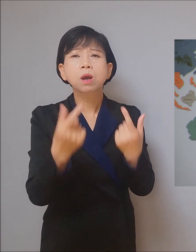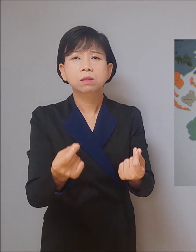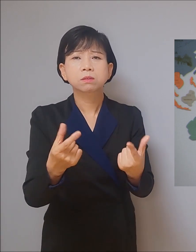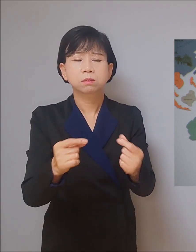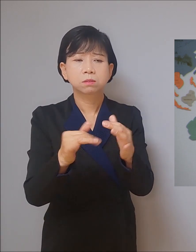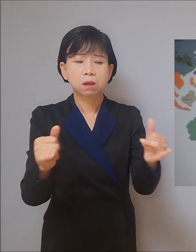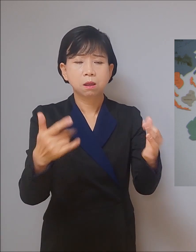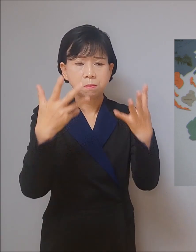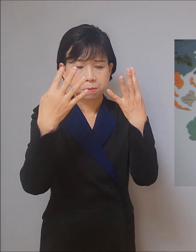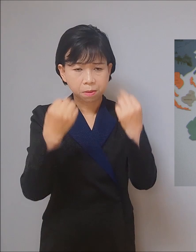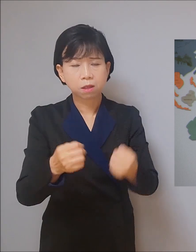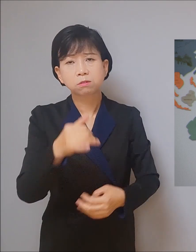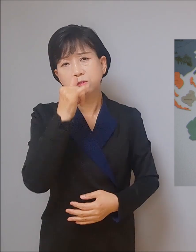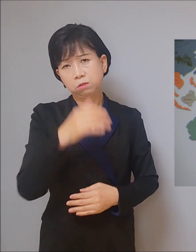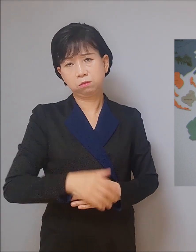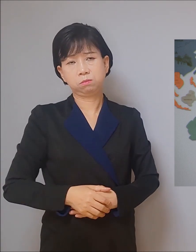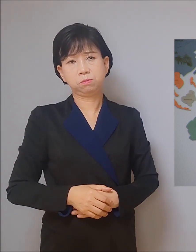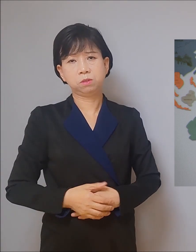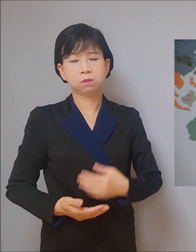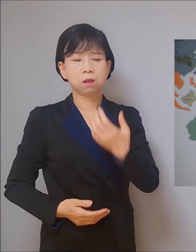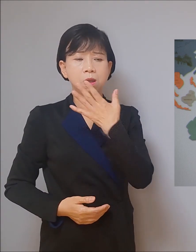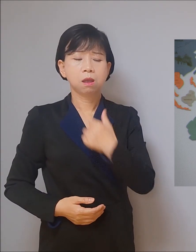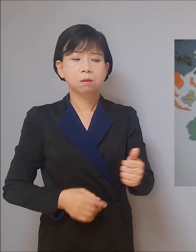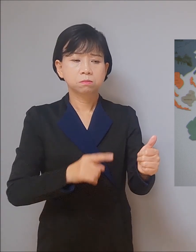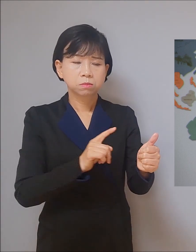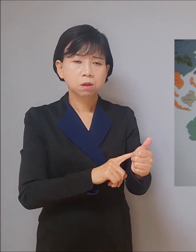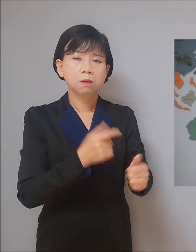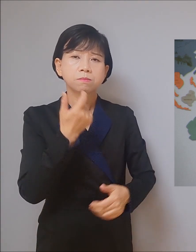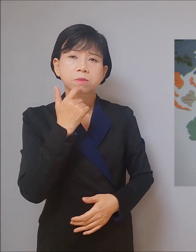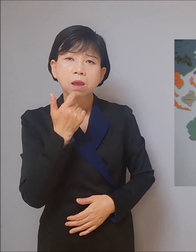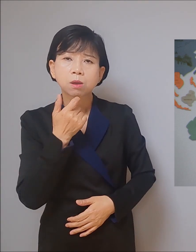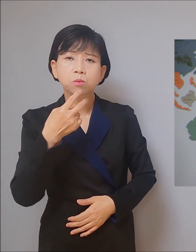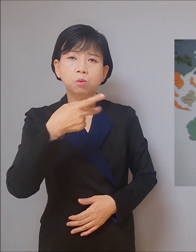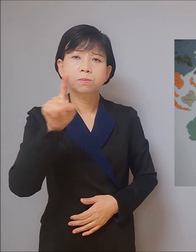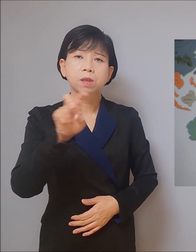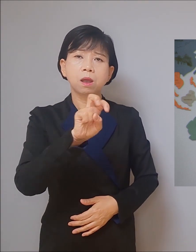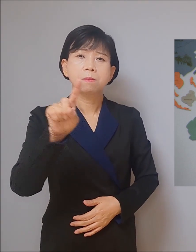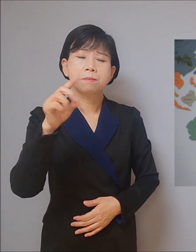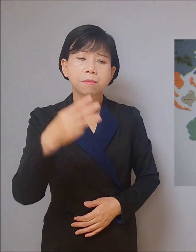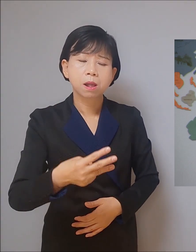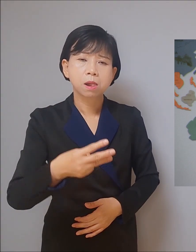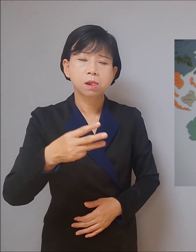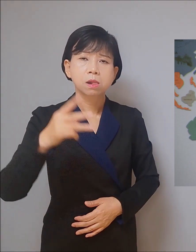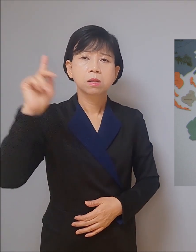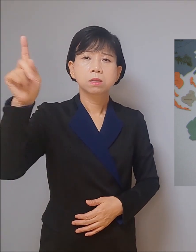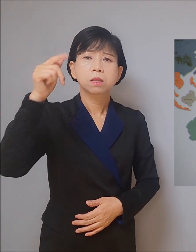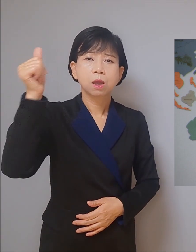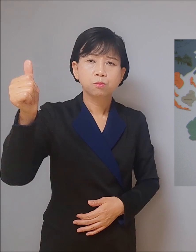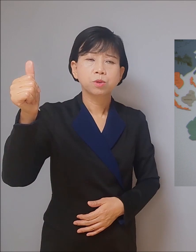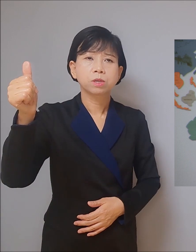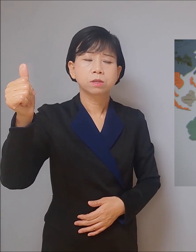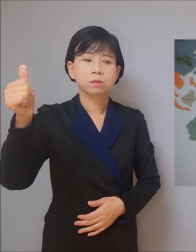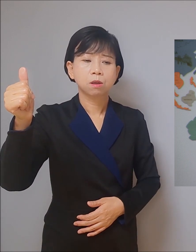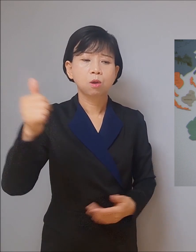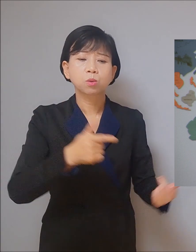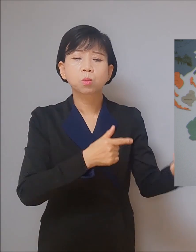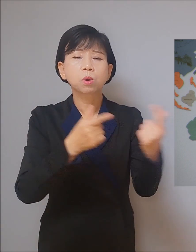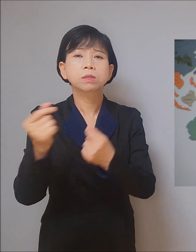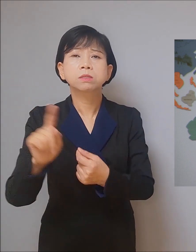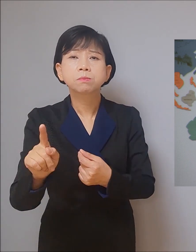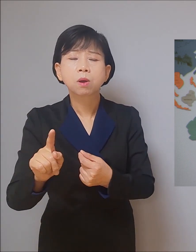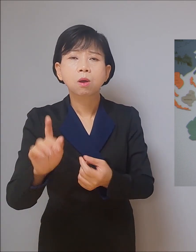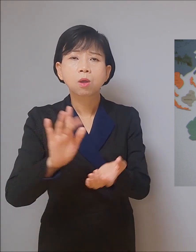하지만 이들 아브라함, 야곱, 다말, 다윗의 공통점이 있습니다. 모두